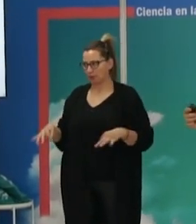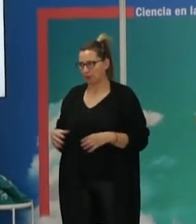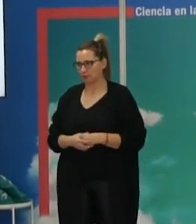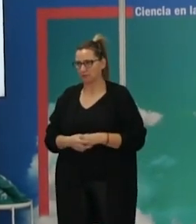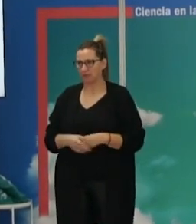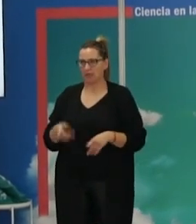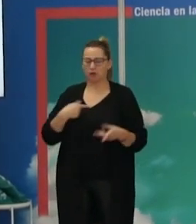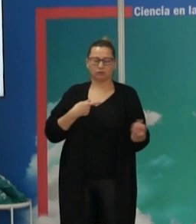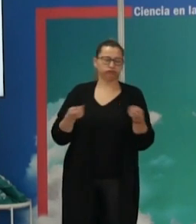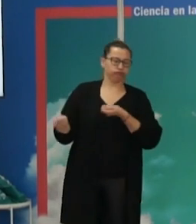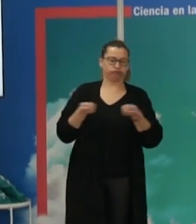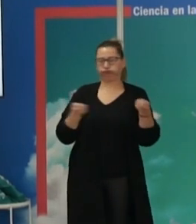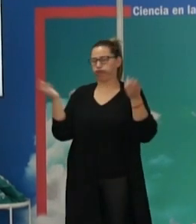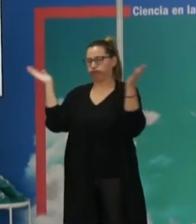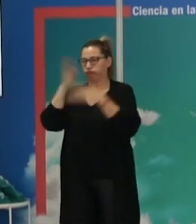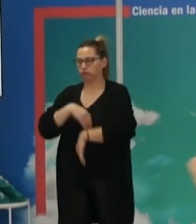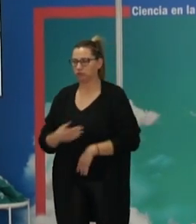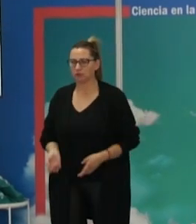de descontrol o